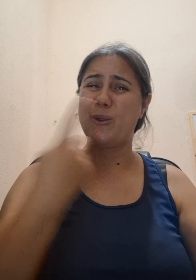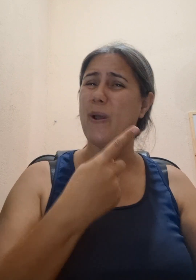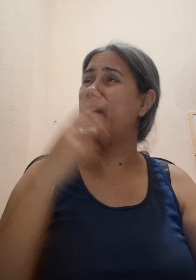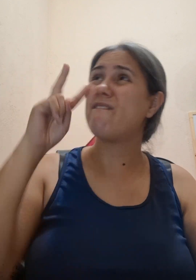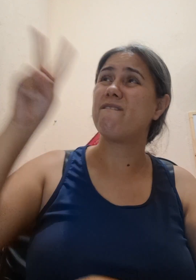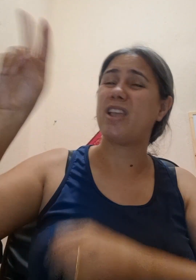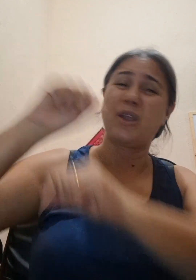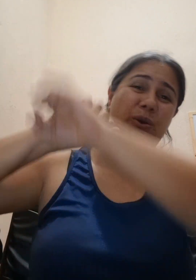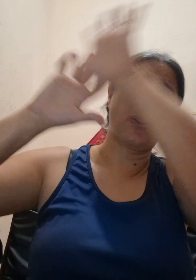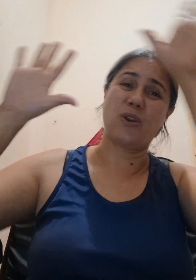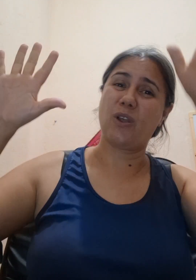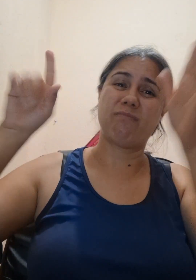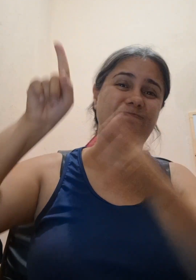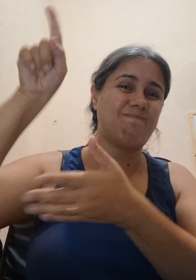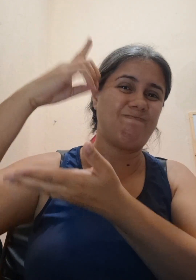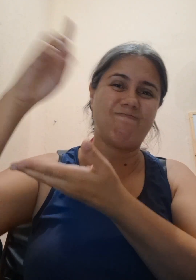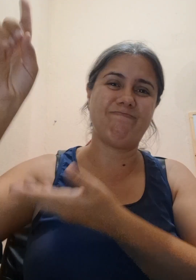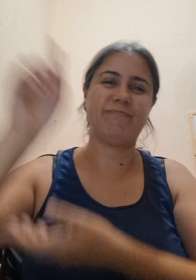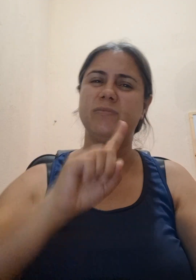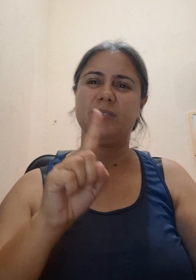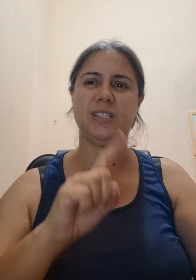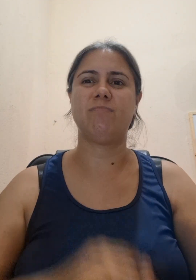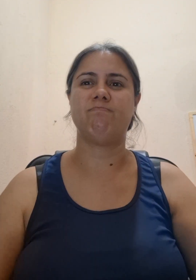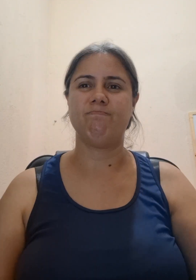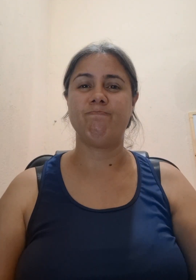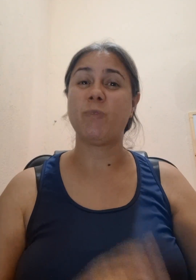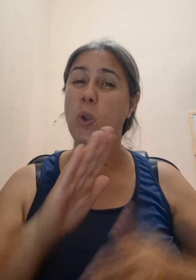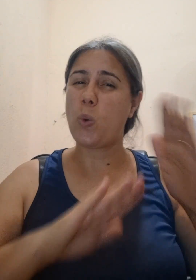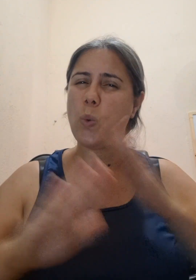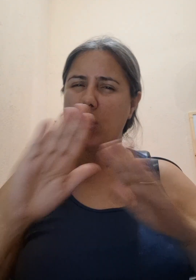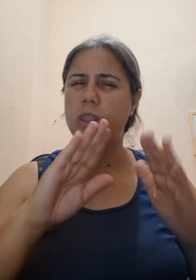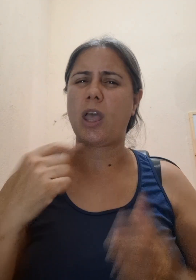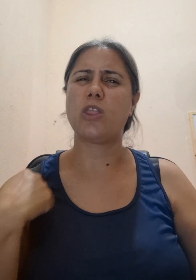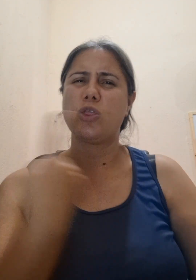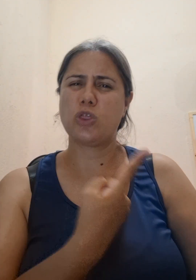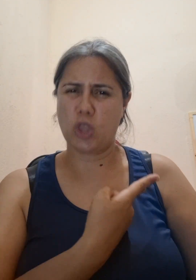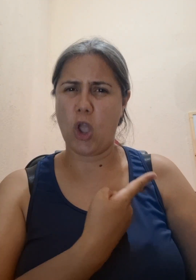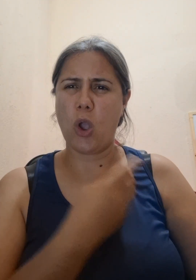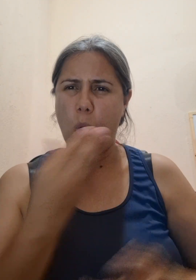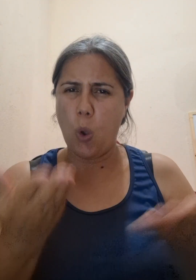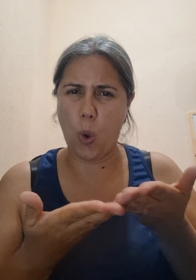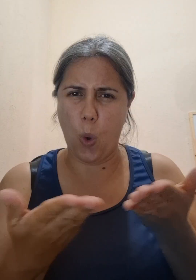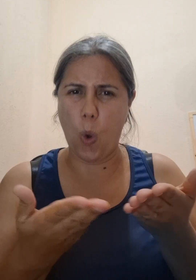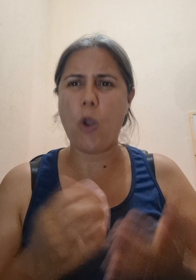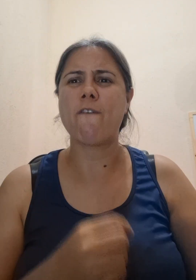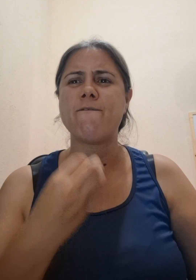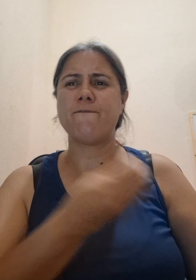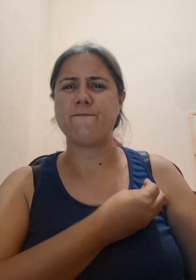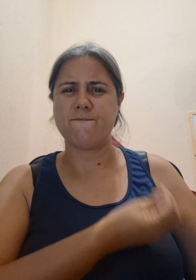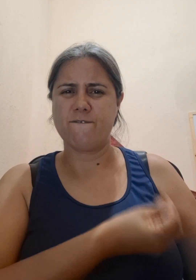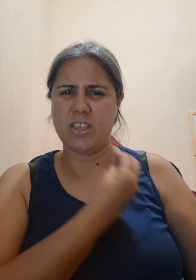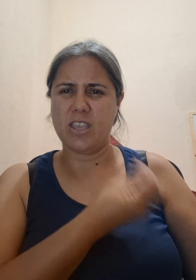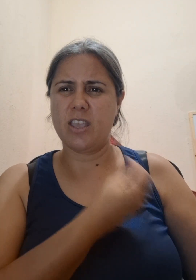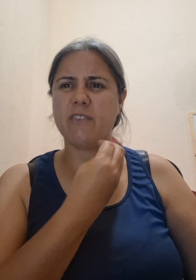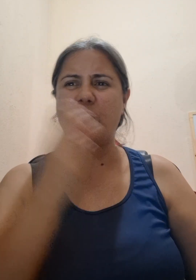terríveis, porque nos separa de Deus e nós não vemos a glória dele, de Deus. Cuidado,